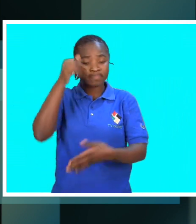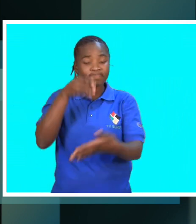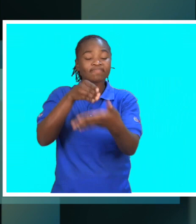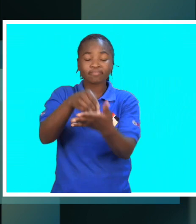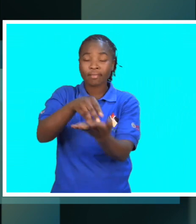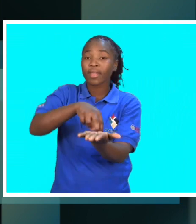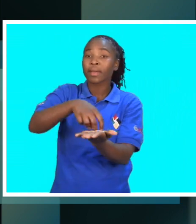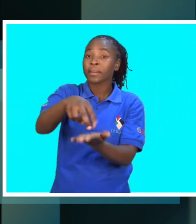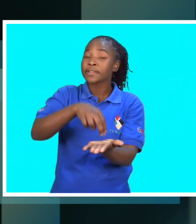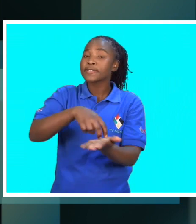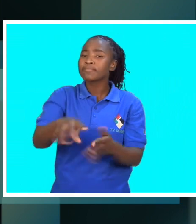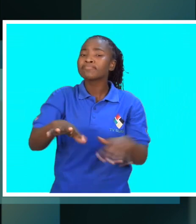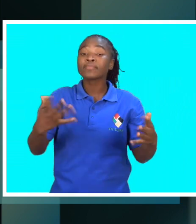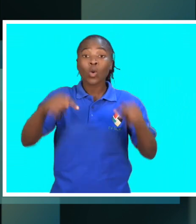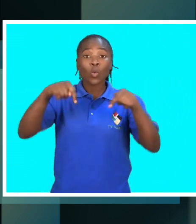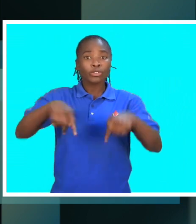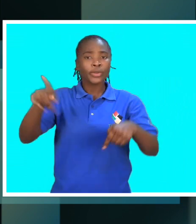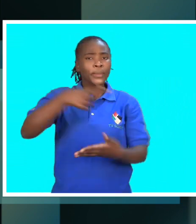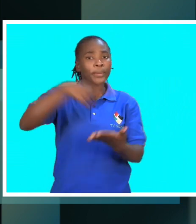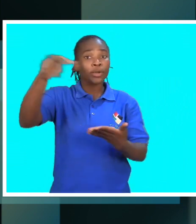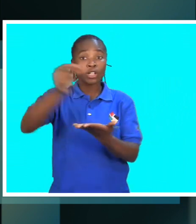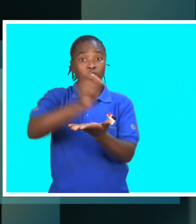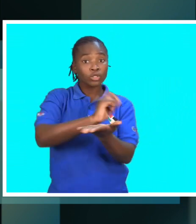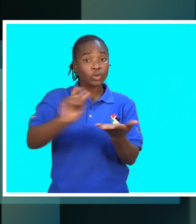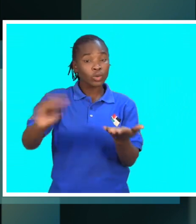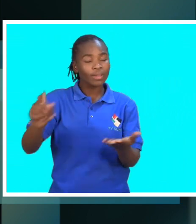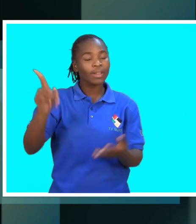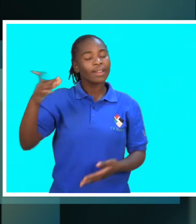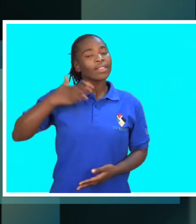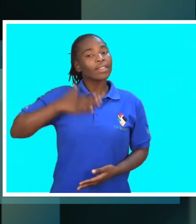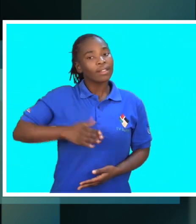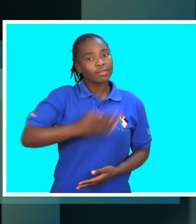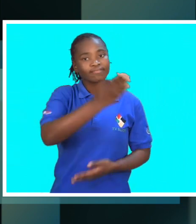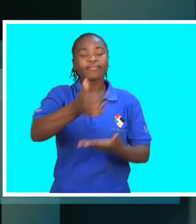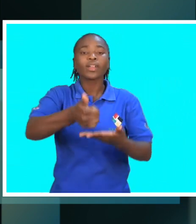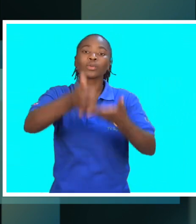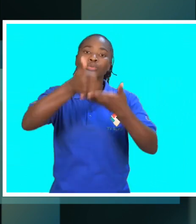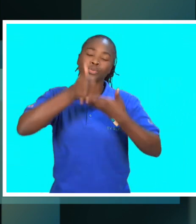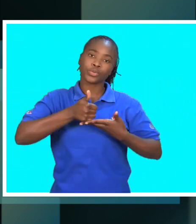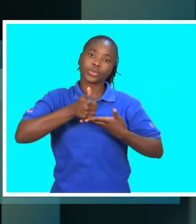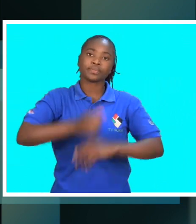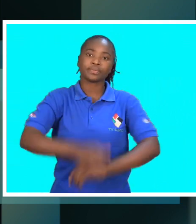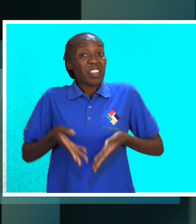locomoção. Hoje, para ir à escola, ela precisa de ajuda.